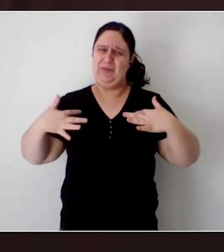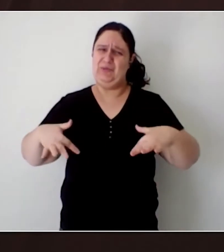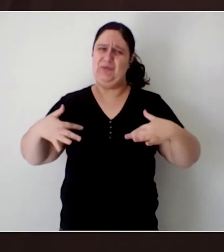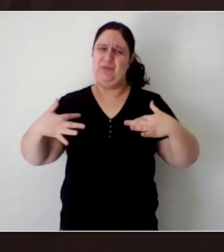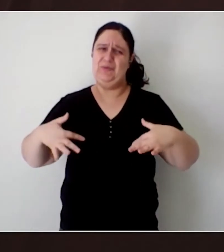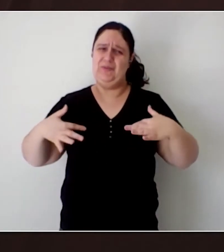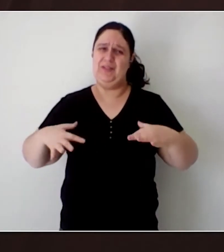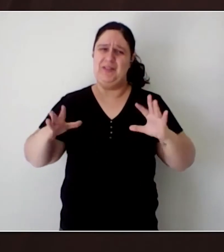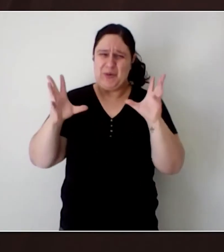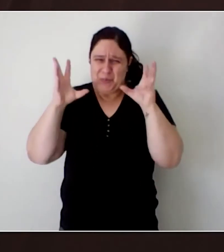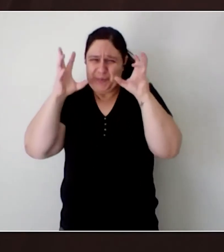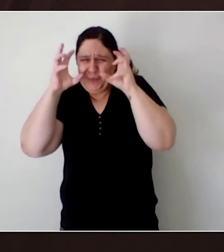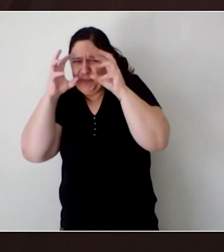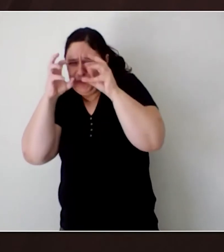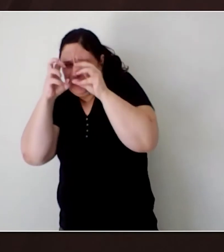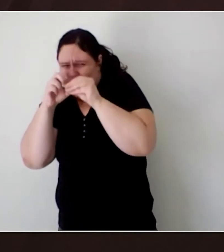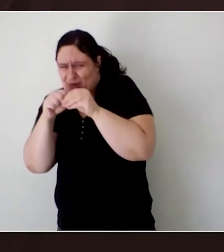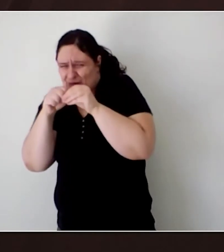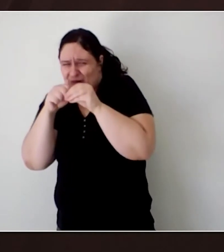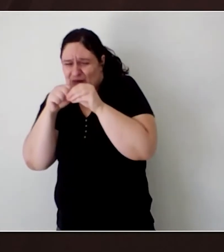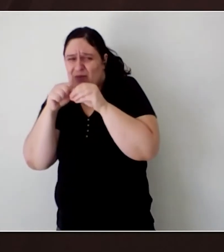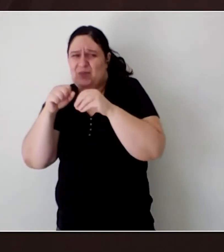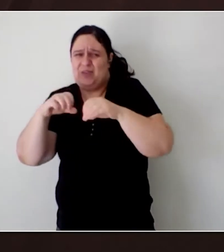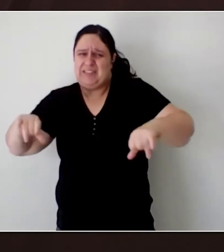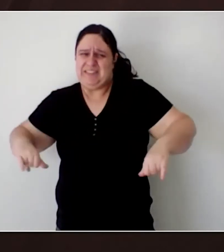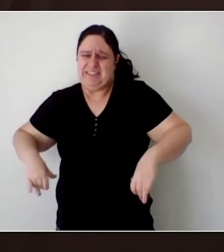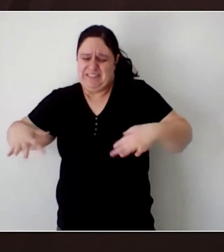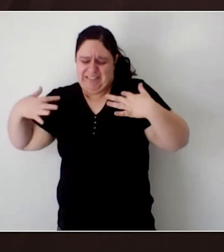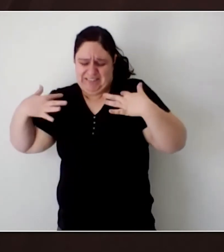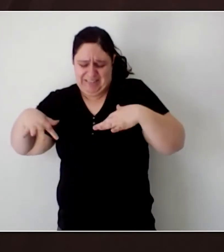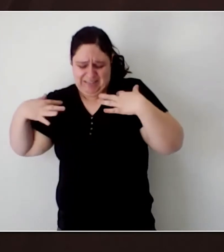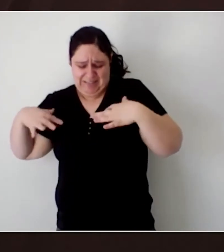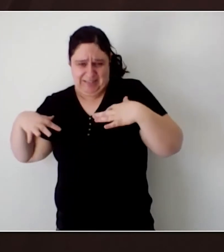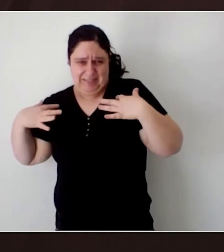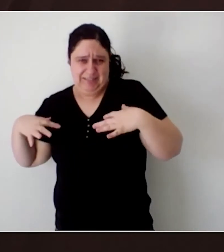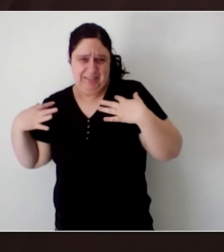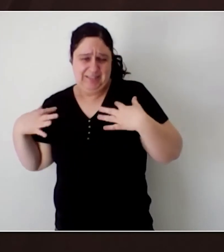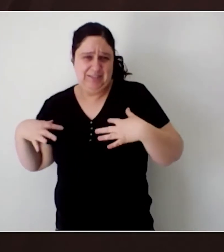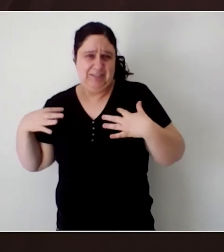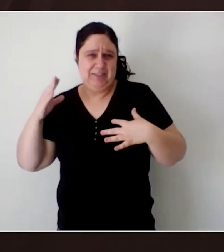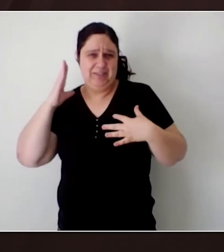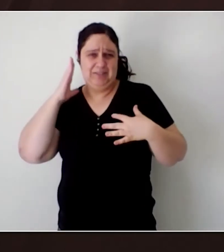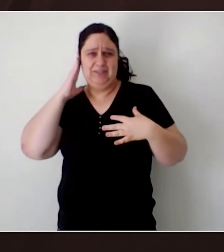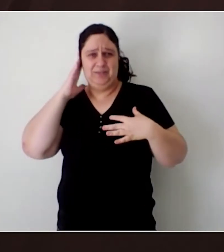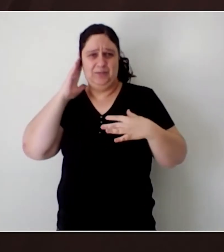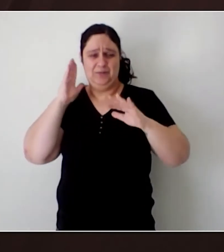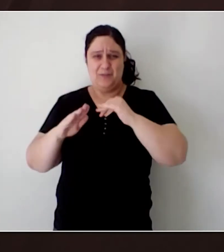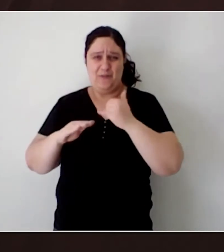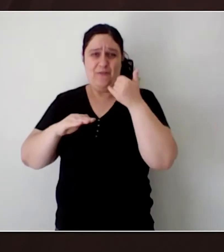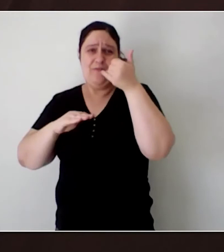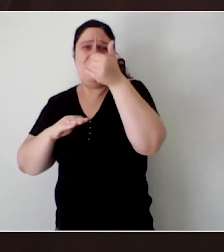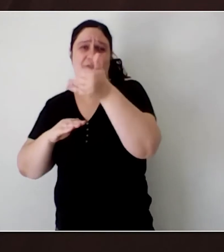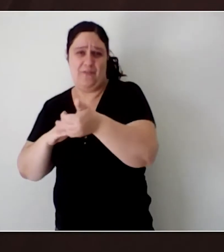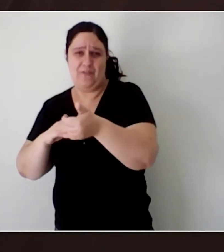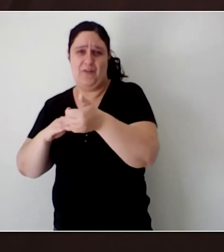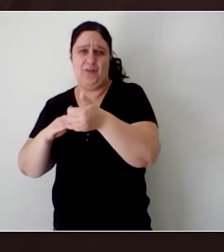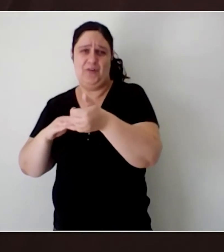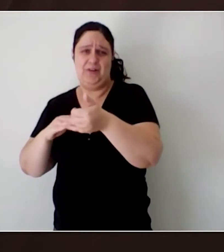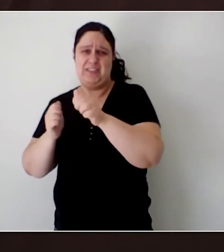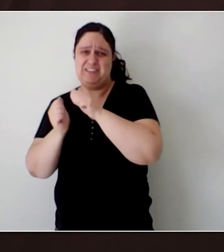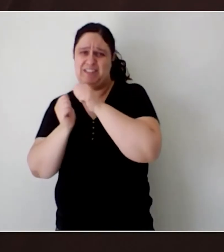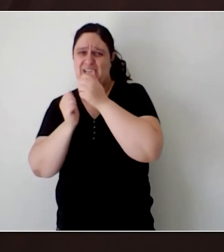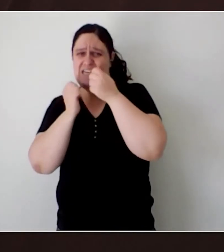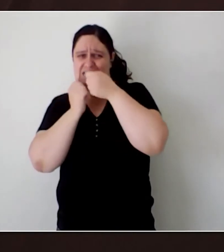exteriores, no choro e ranger de dentes. Mas depois você ainda vai participar da